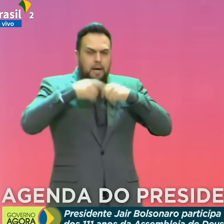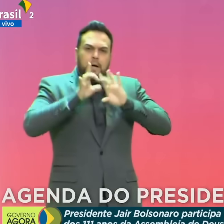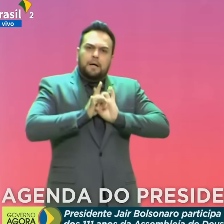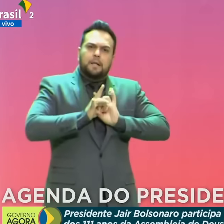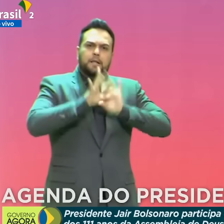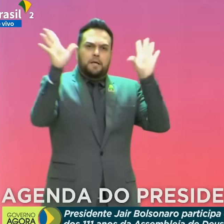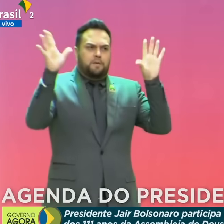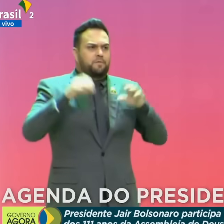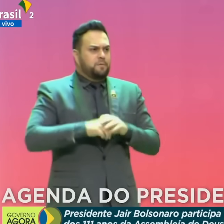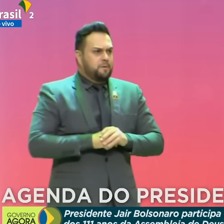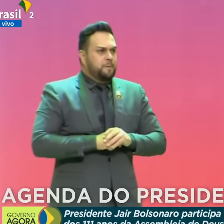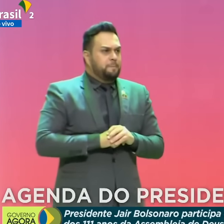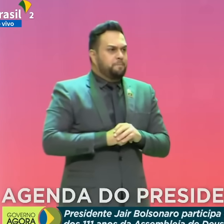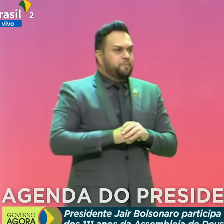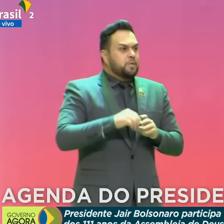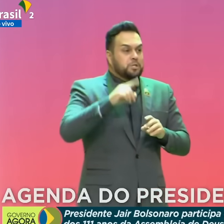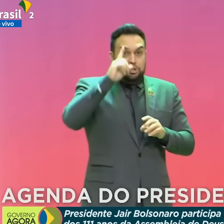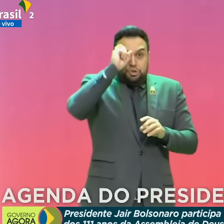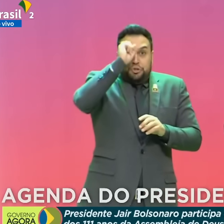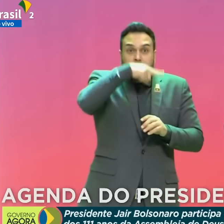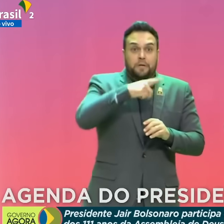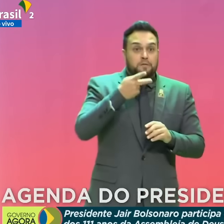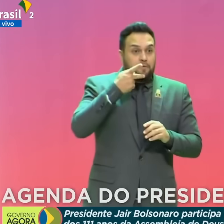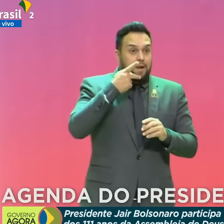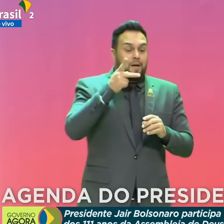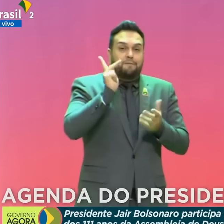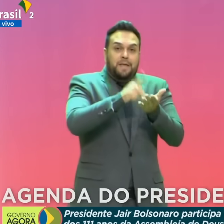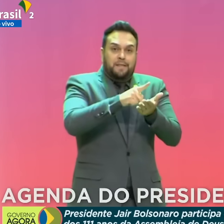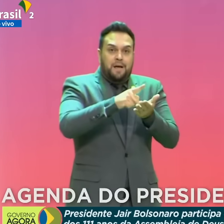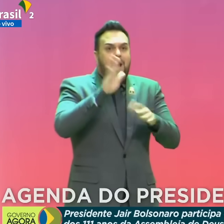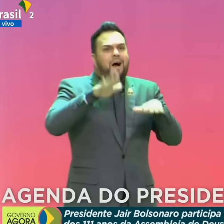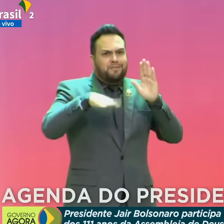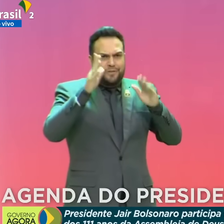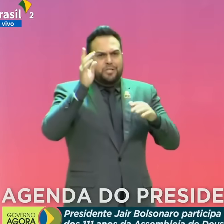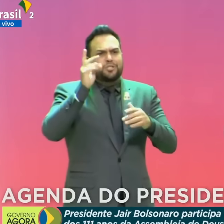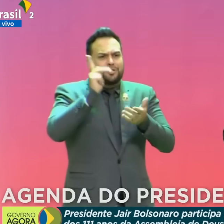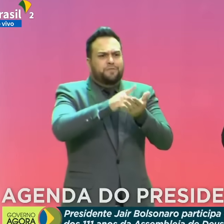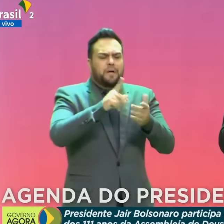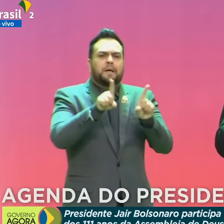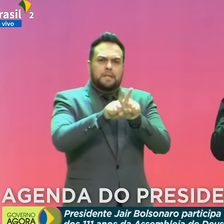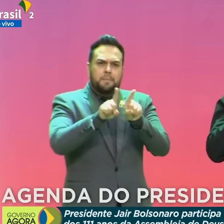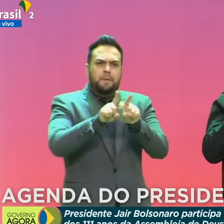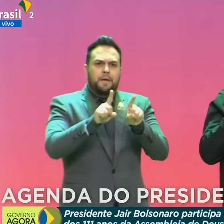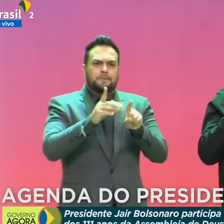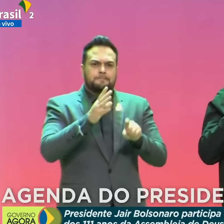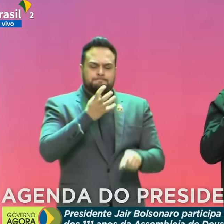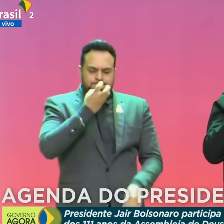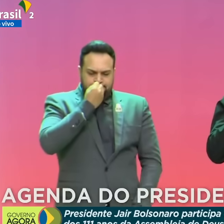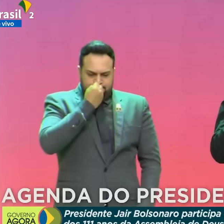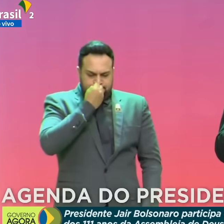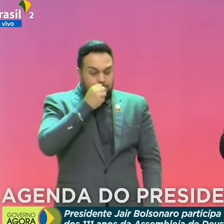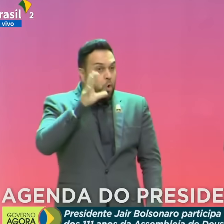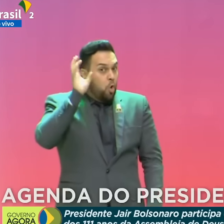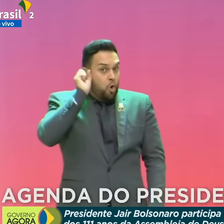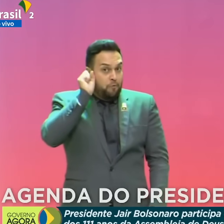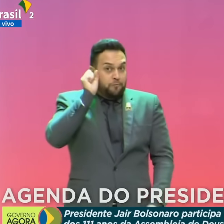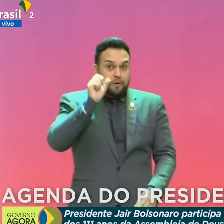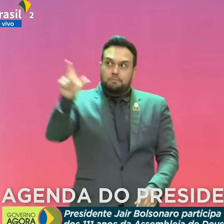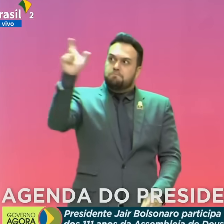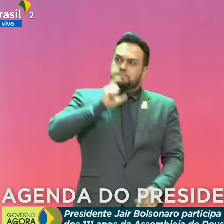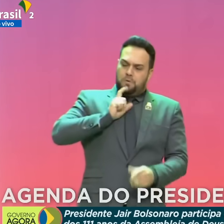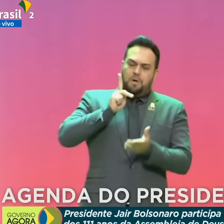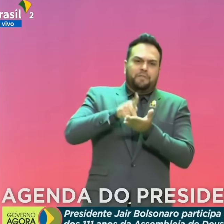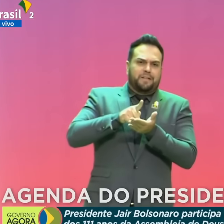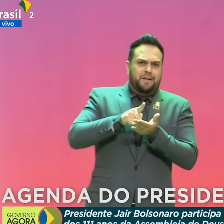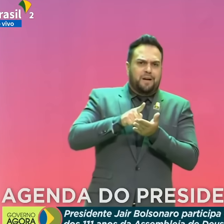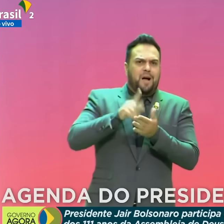Como é difícil a gente falar a verdade muitas vezes e ouvir passivamente a verdade. Mas eu